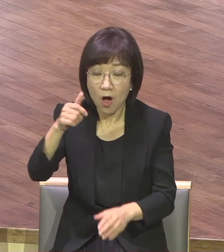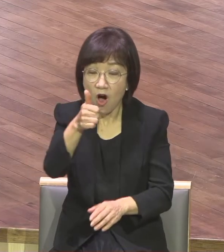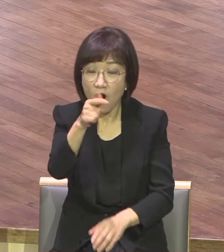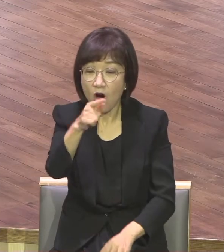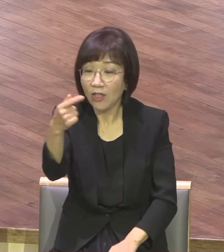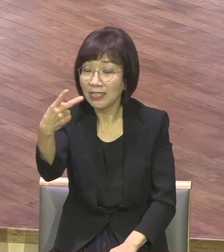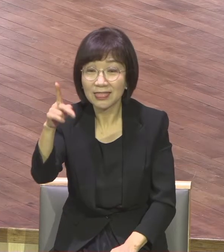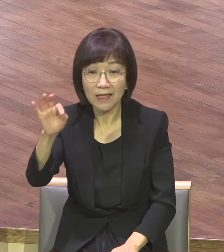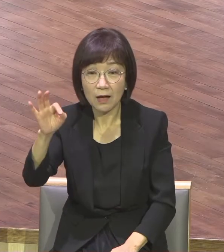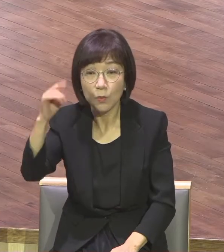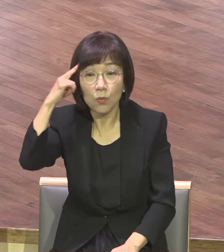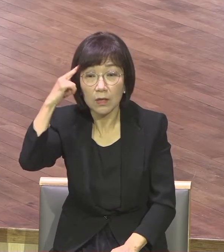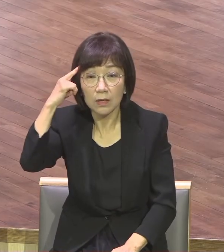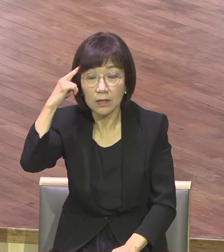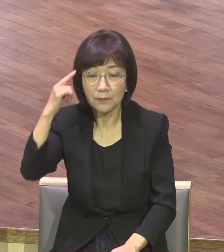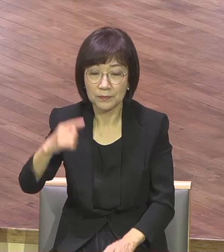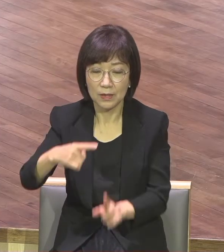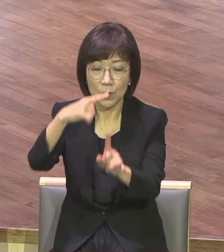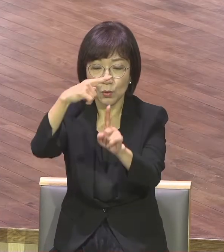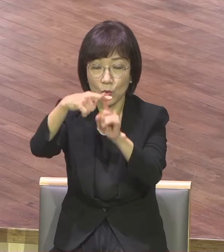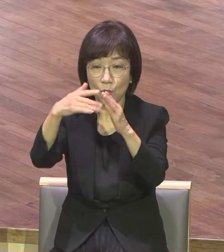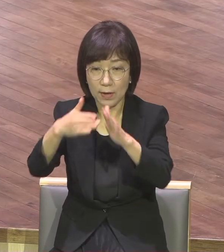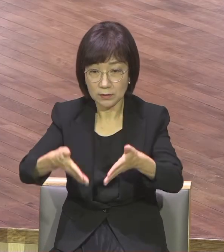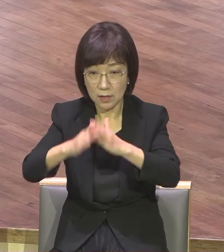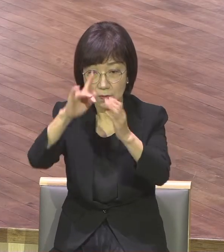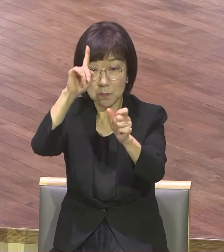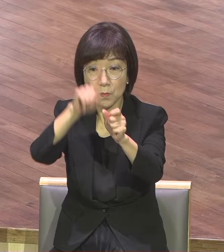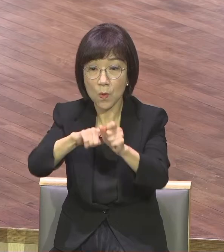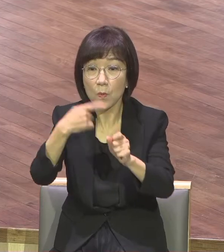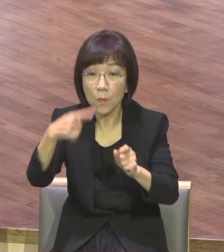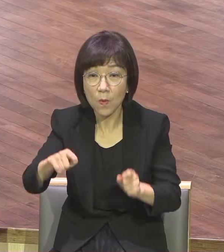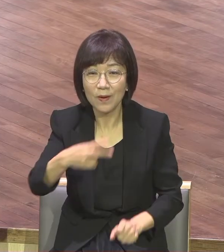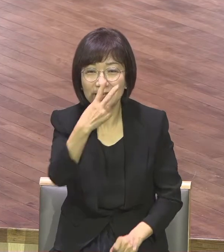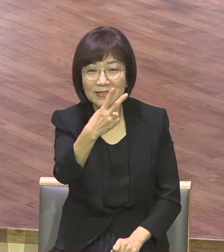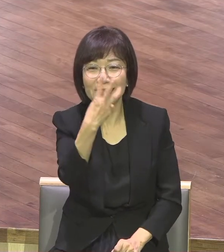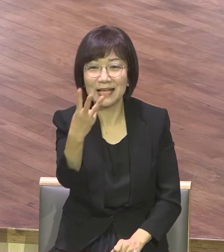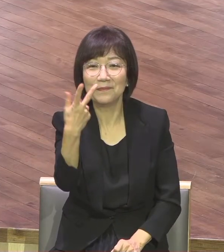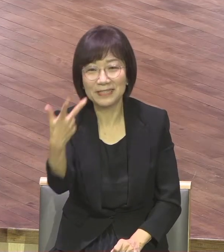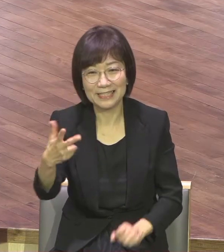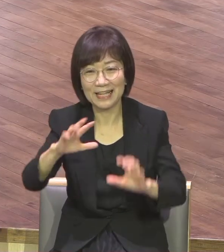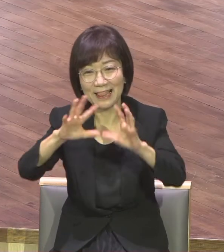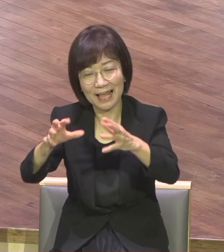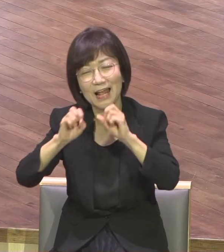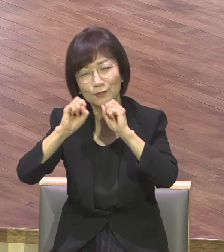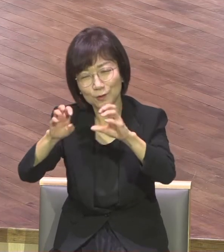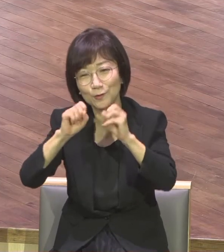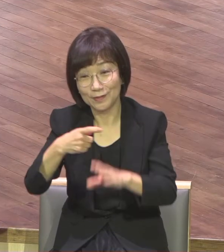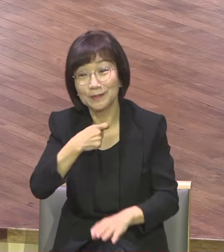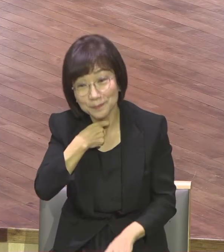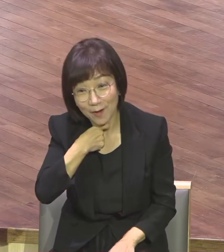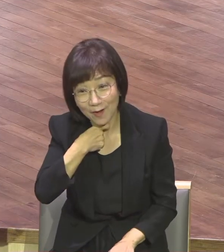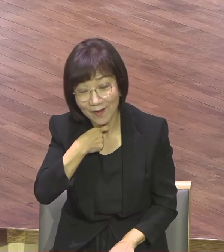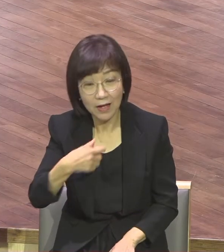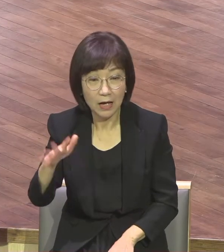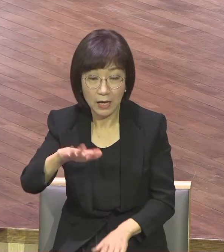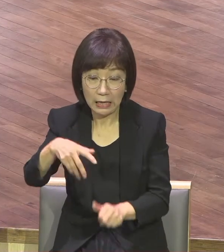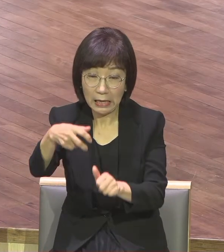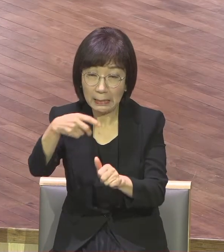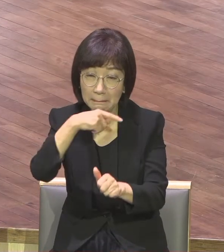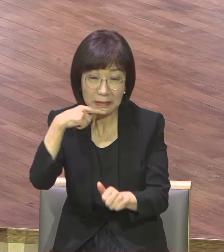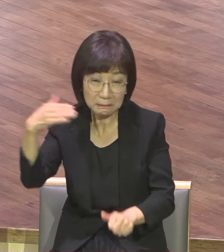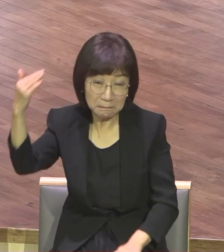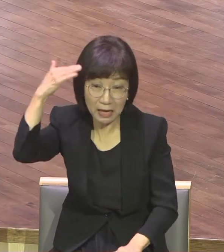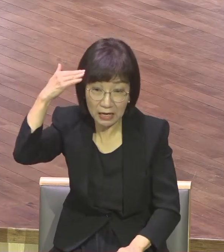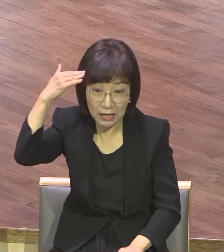이 교회가 세워진 원래 목적 237 나라 플랫폼으로 서기 때문에 마음껏 이제는 전도와 성교 올인할